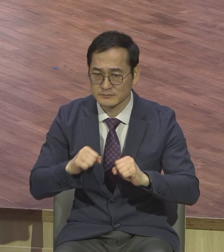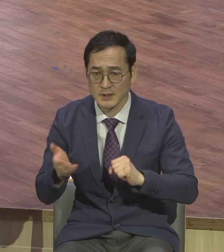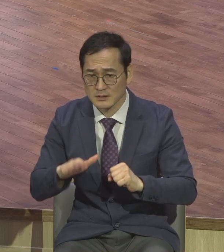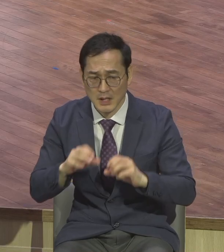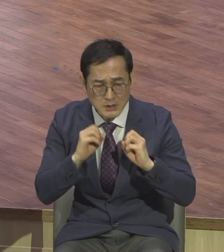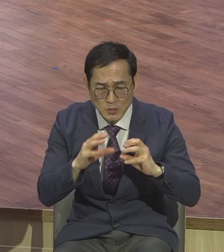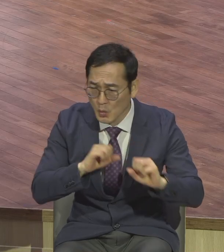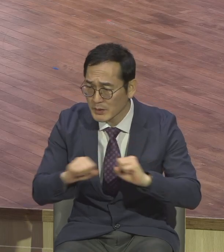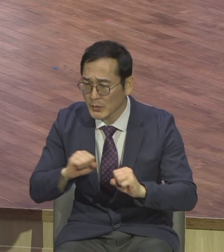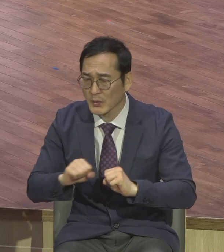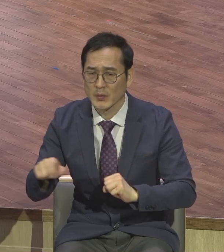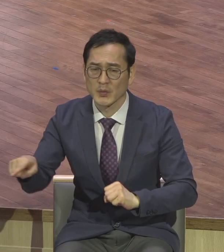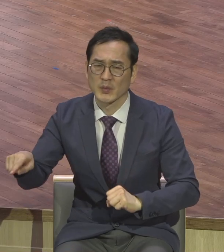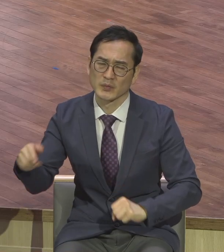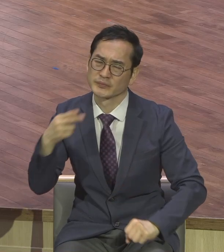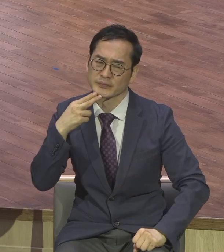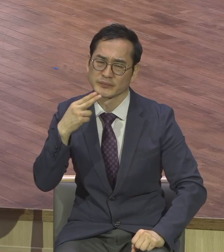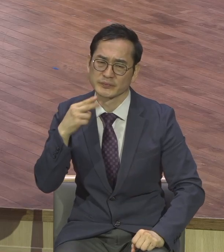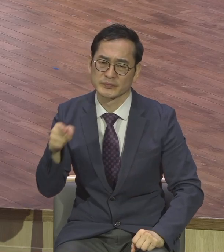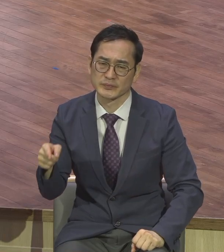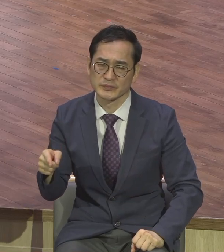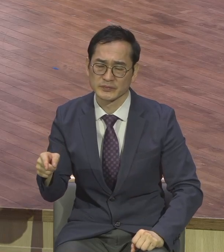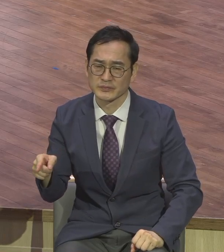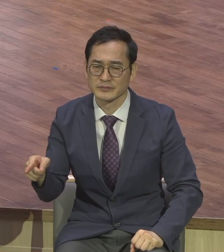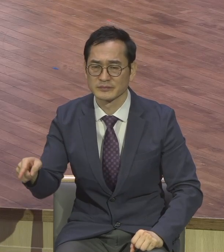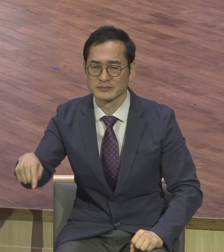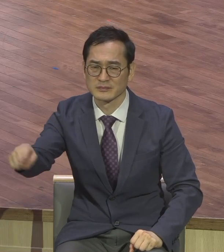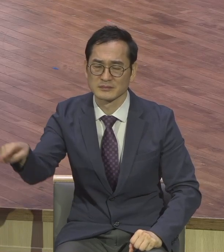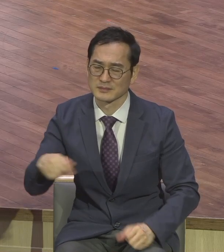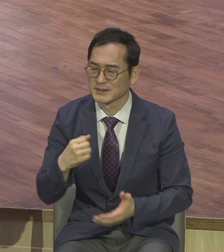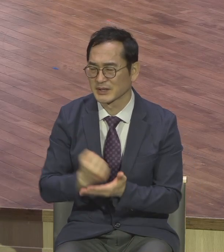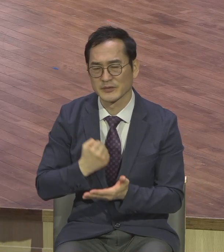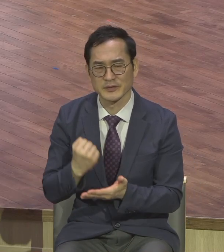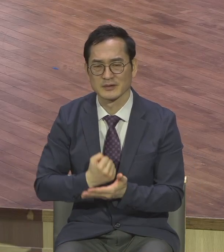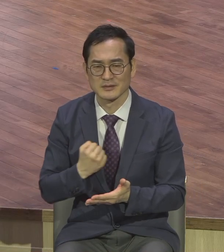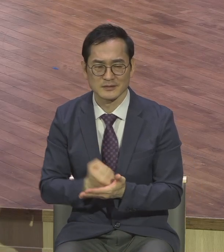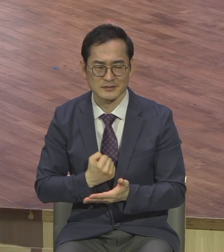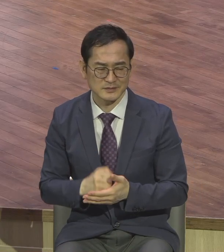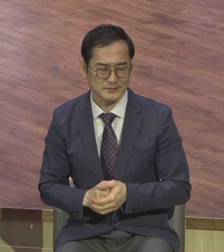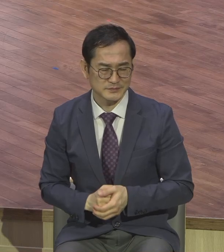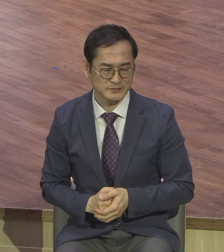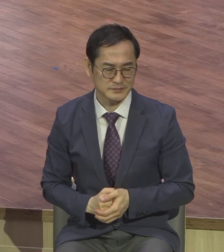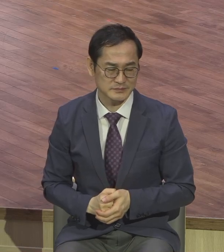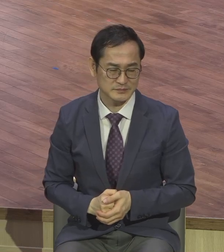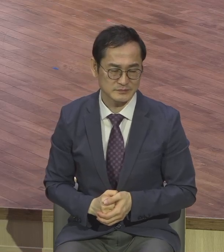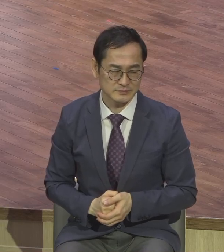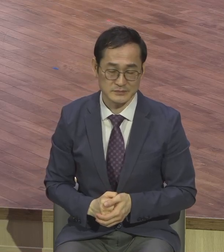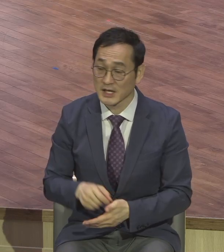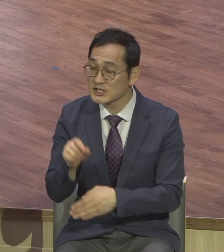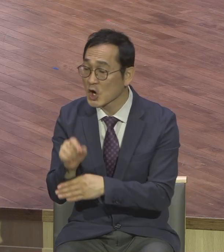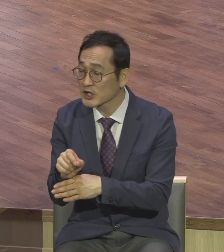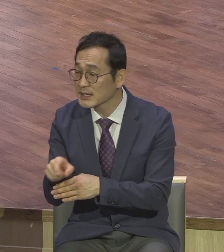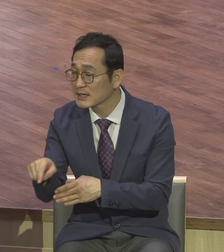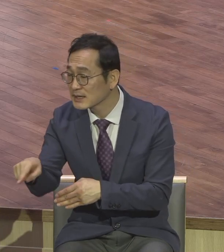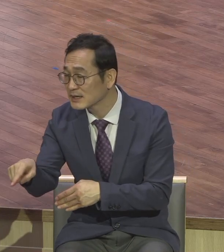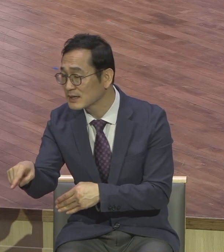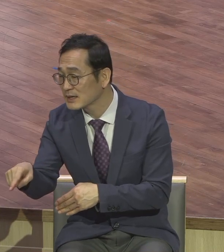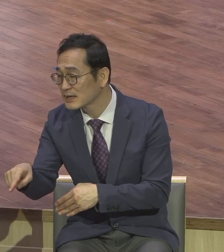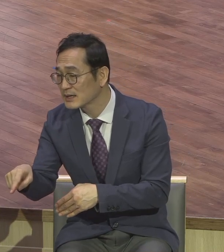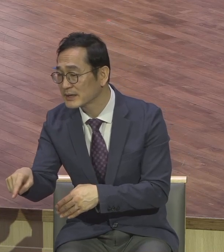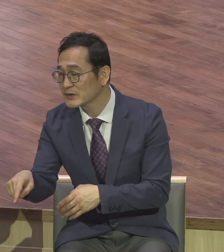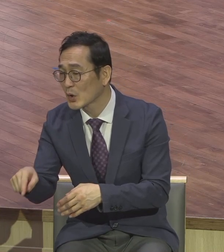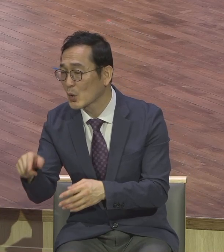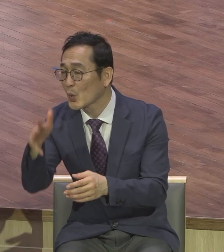하고 있어. 안 없어 명단에. 당의 서기 김광희 장로님, 장로회장 조창희